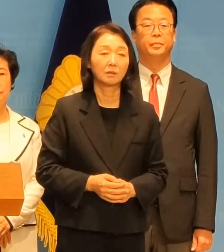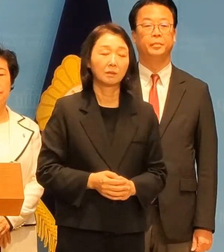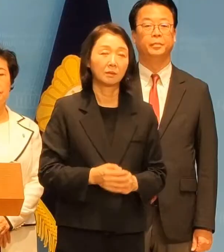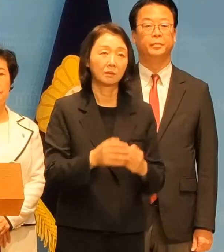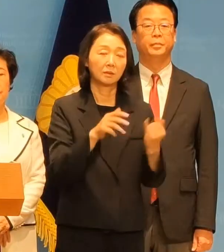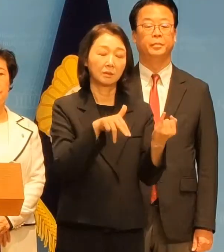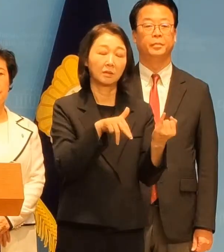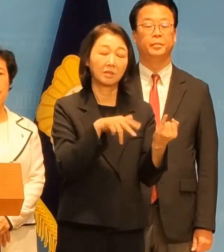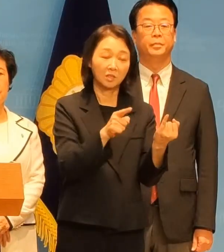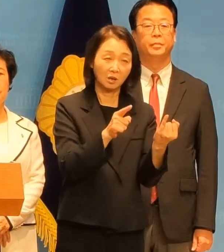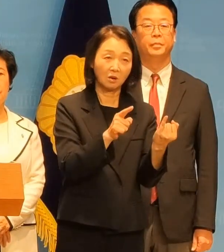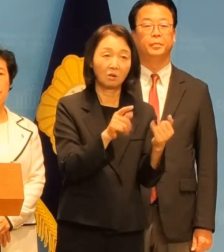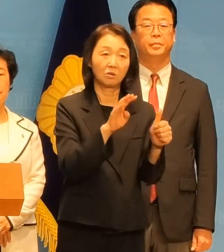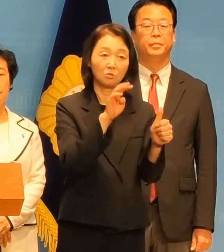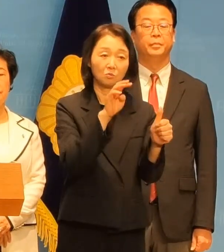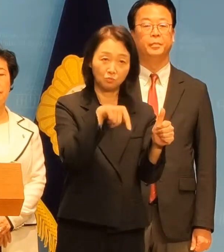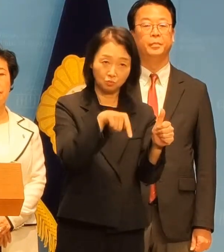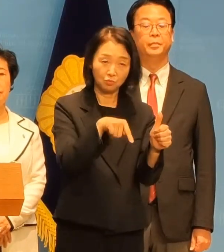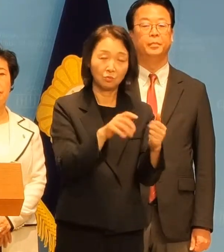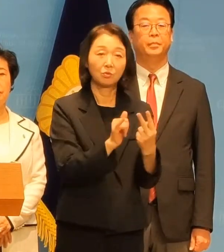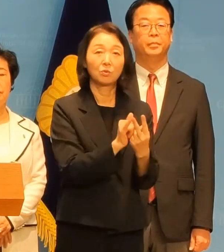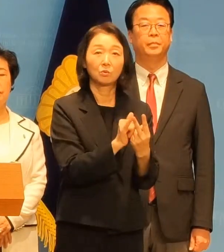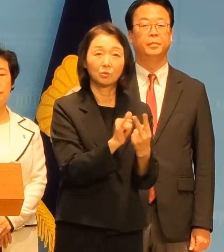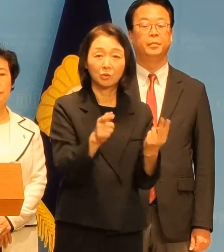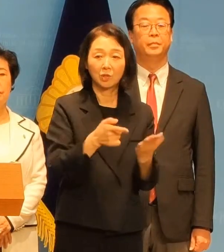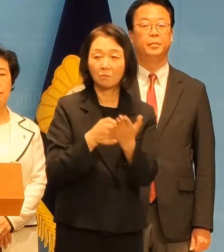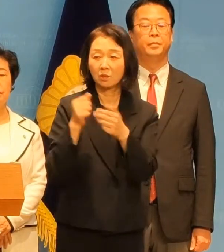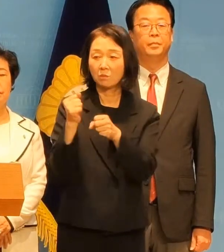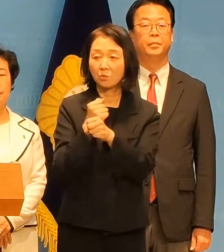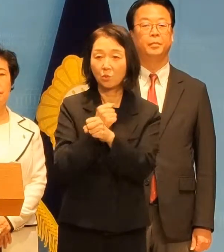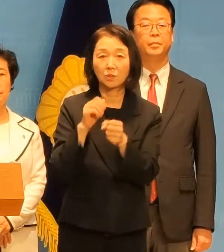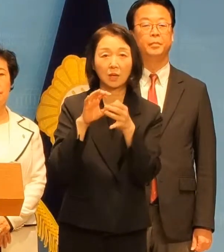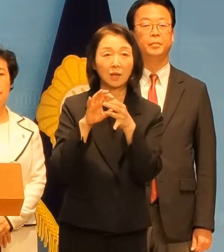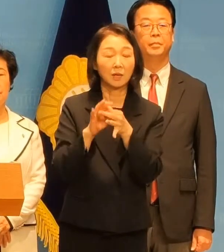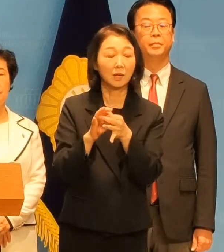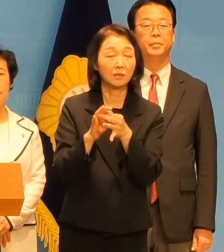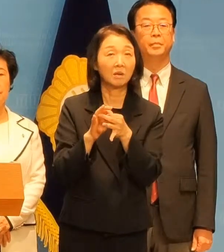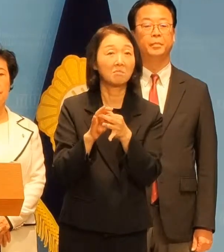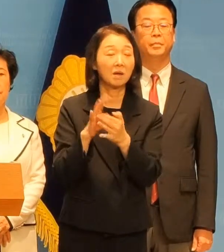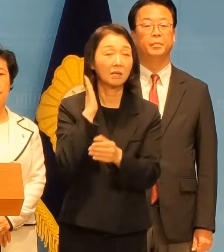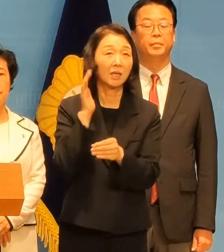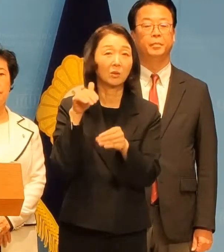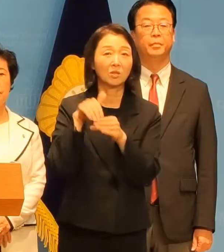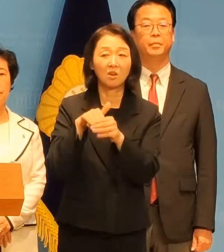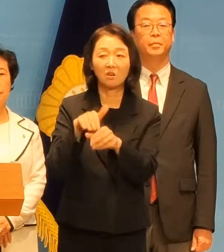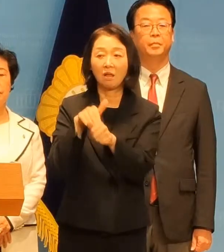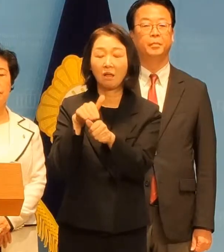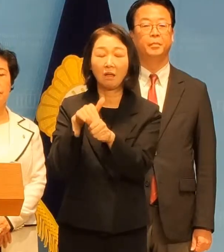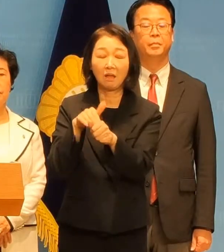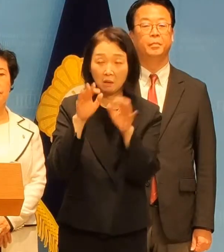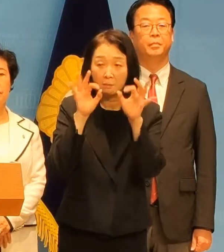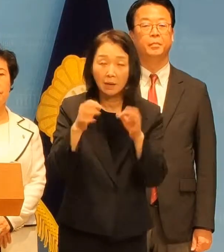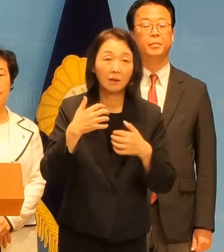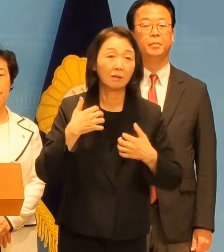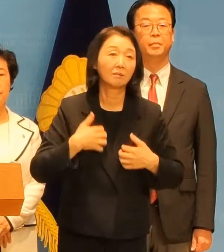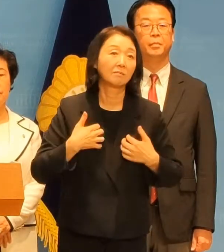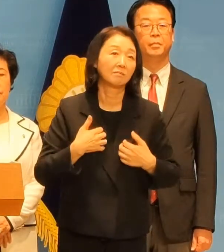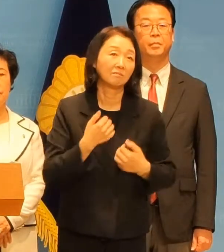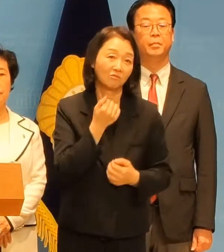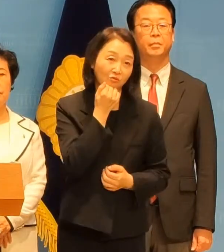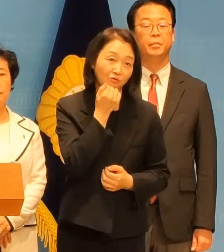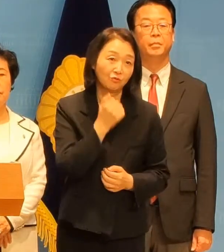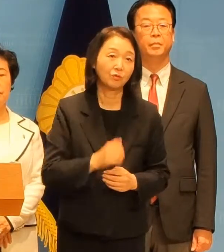서영교 부승찬 제보 조작과 대선 흔들기를 보면 굉장히 재밌습니다.